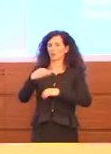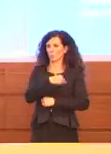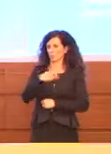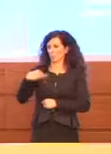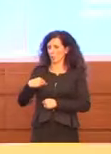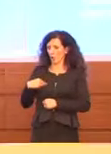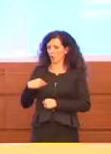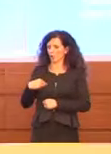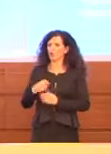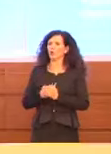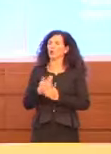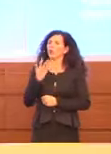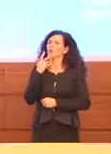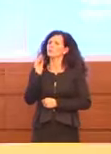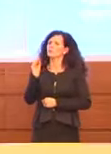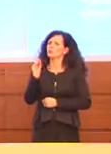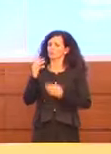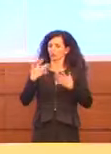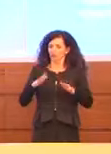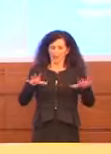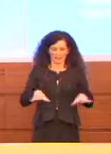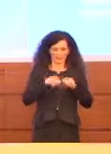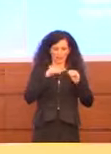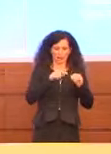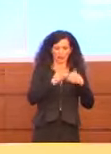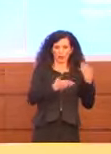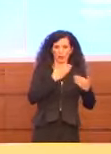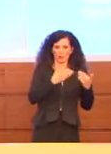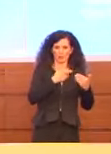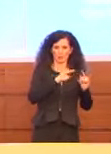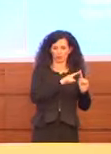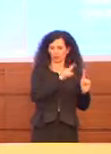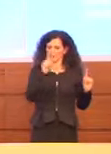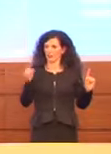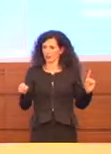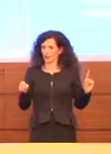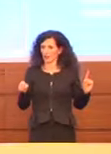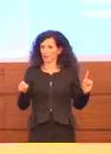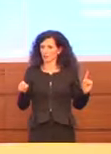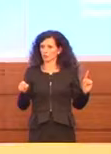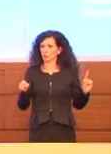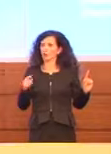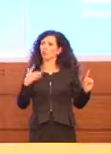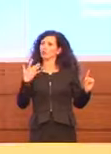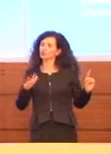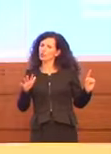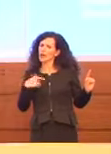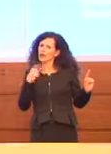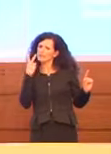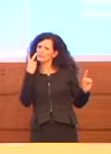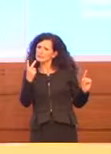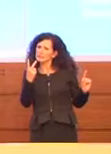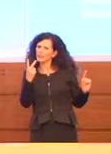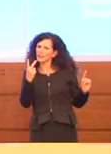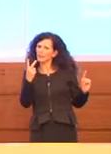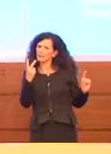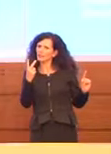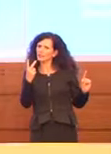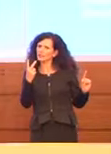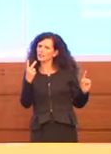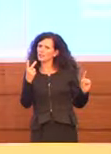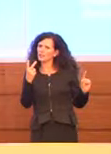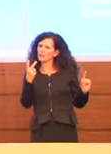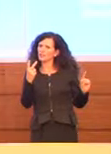parecchi mesi dall'inizio dell'epidemia almeno in cina ma anche in italia se si cominciano a delineare quelli che possono essere le